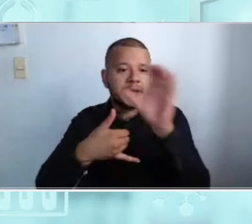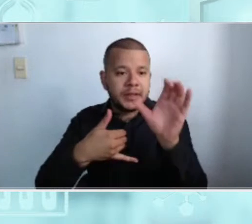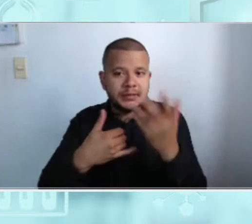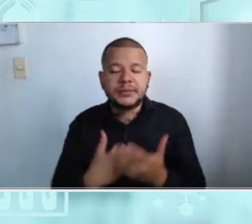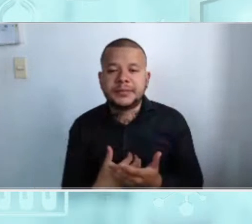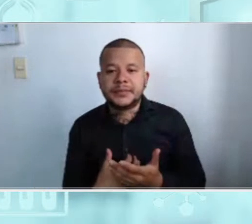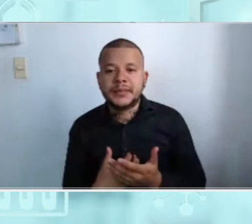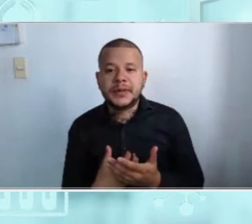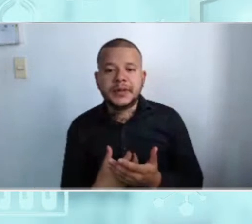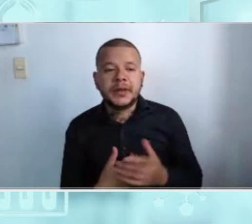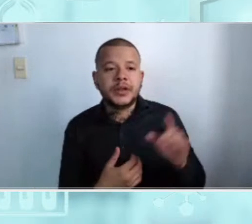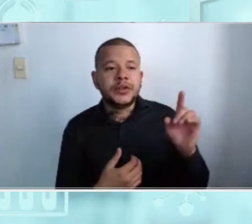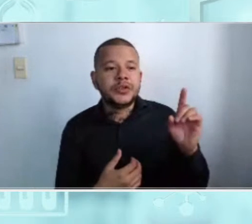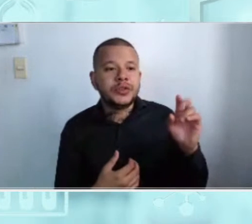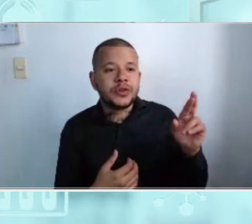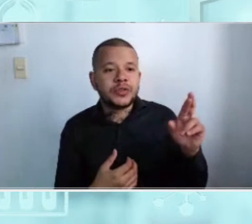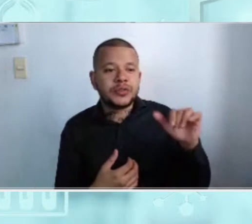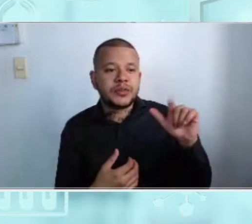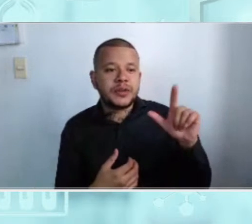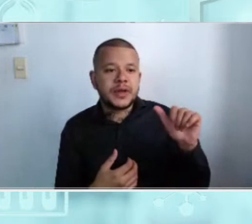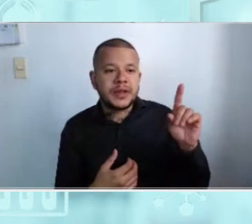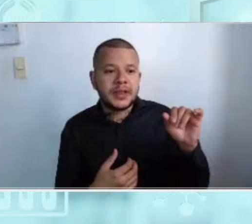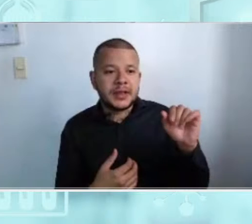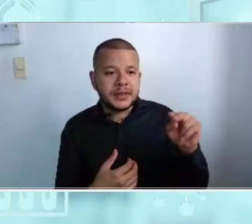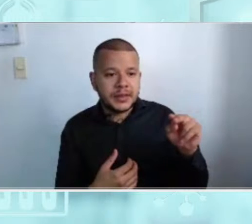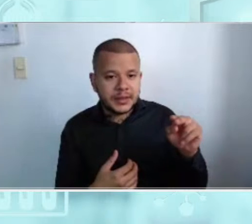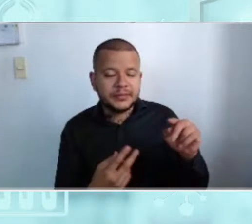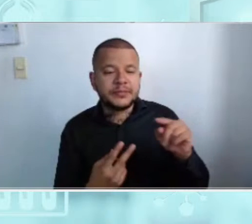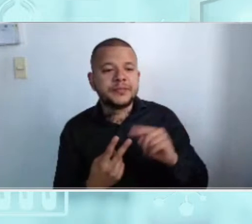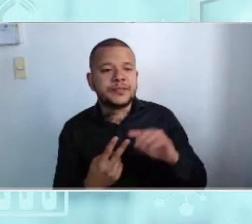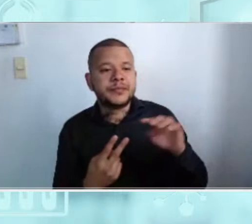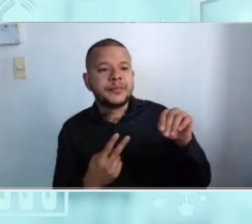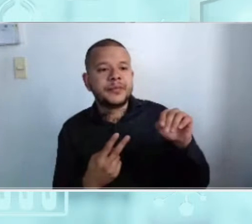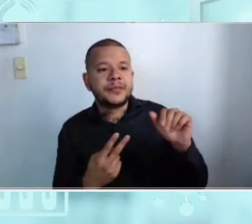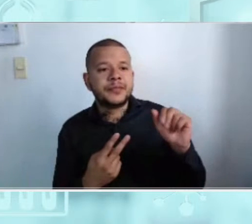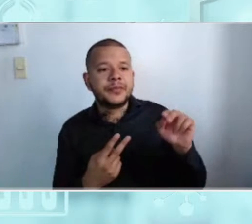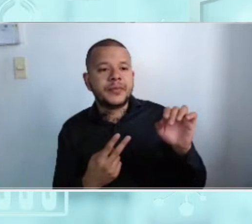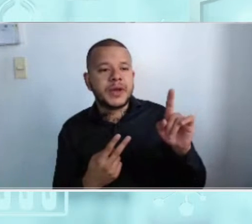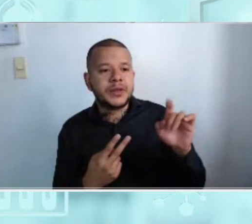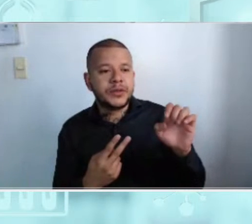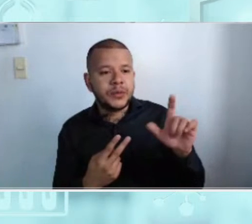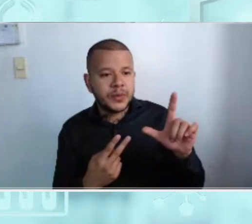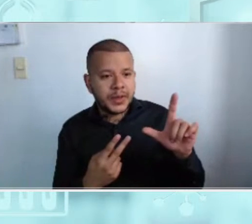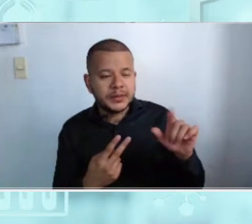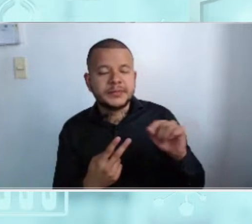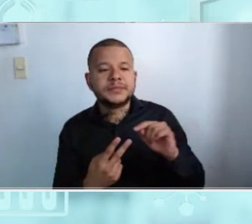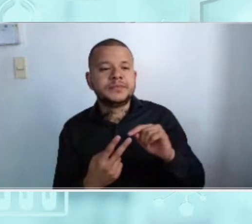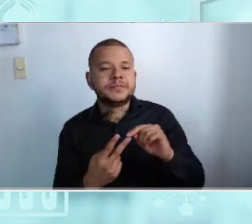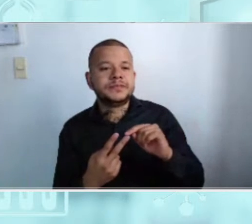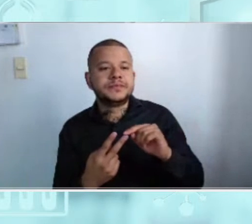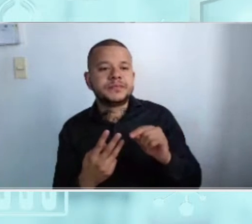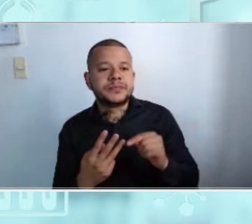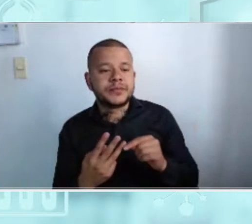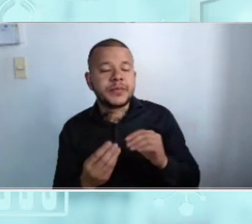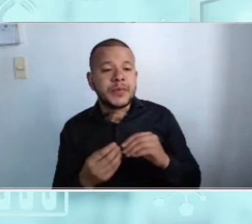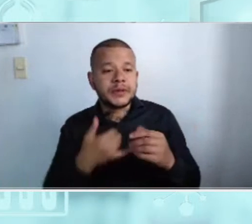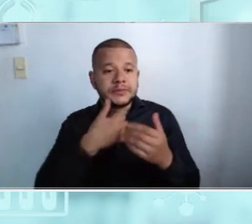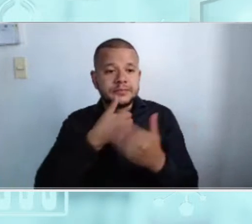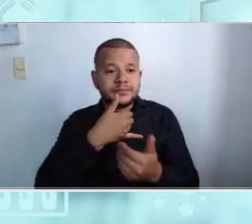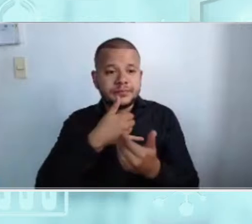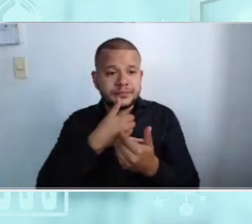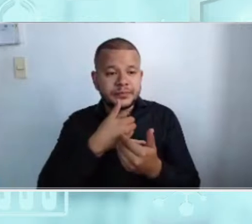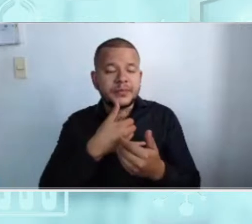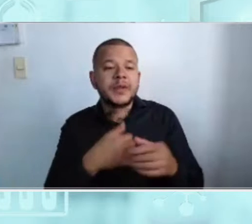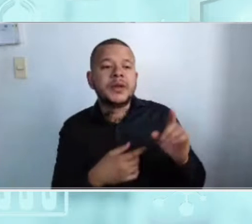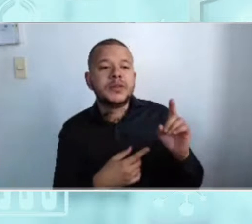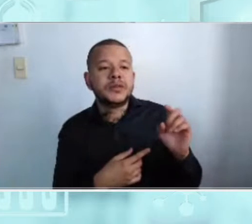el doctor Alain Pérez, con el doctor Manuel Castro, la Regional Centro, con el doctor